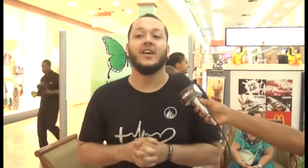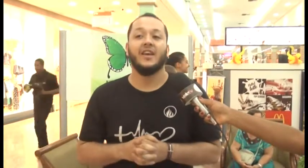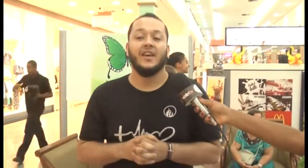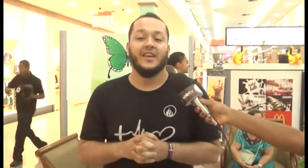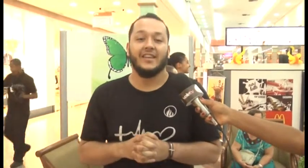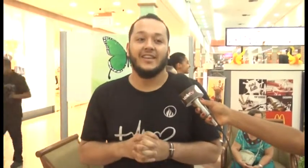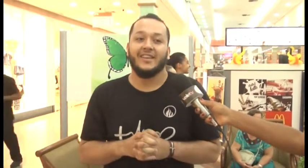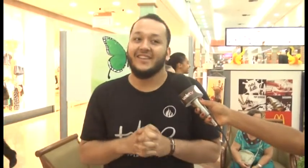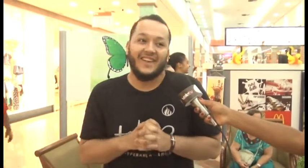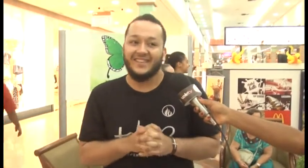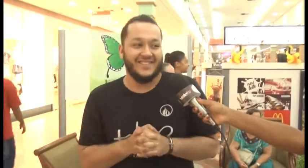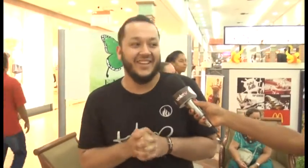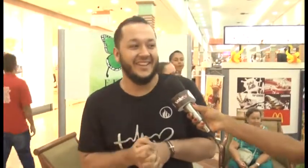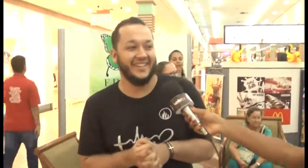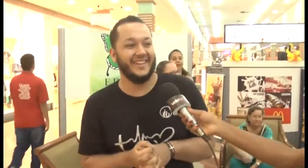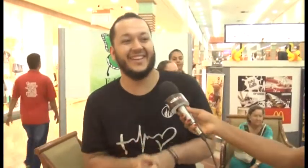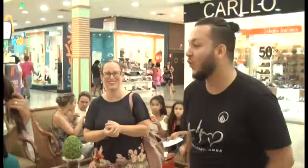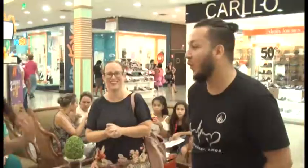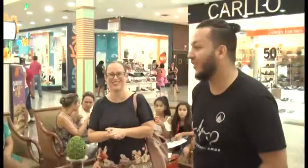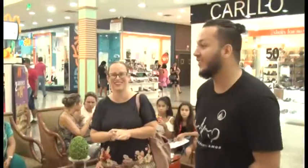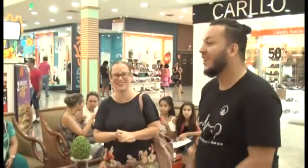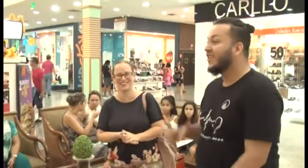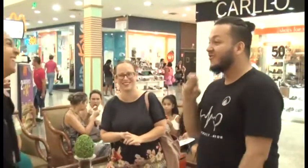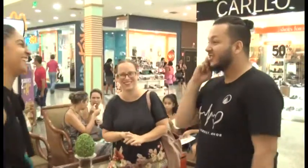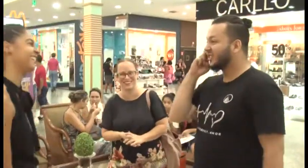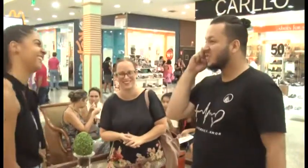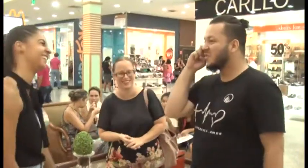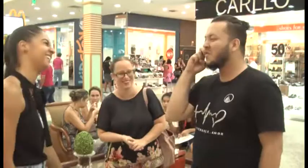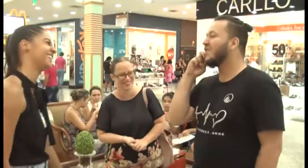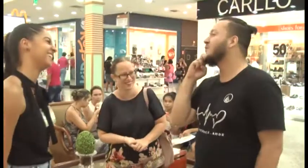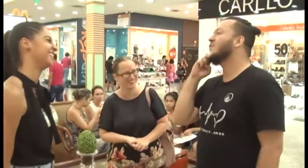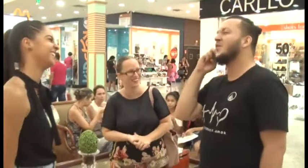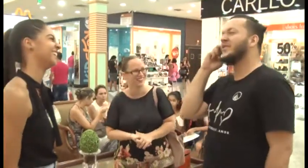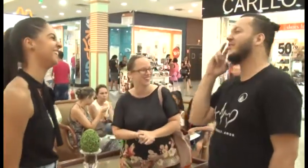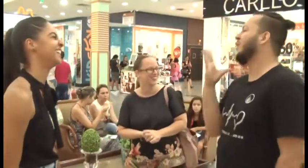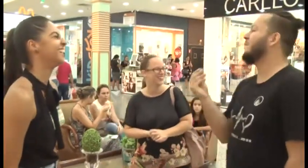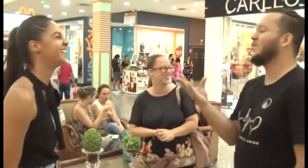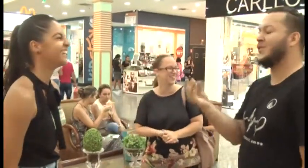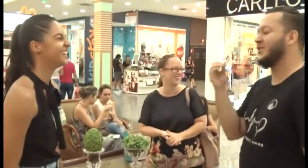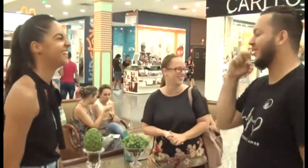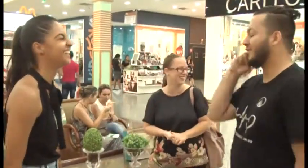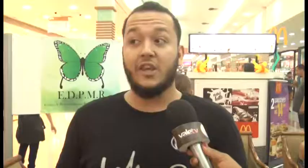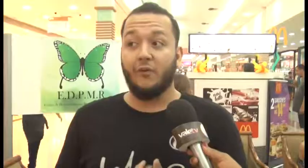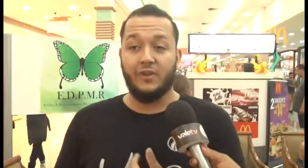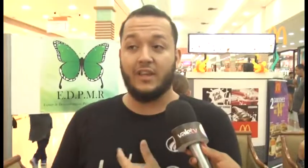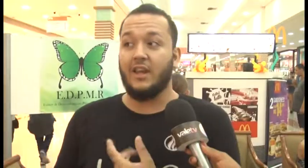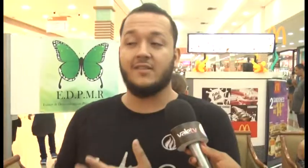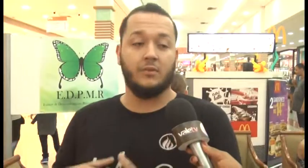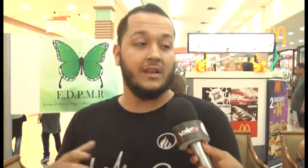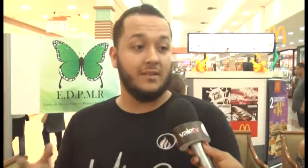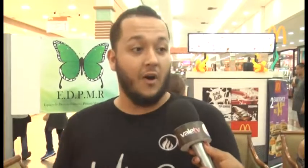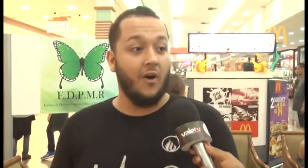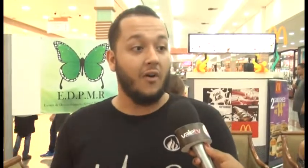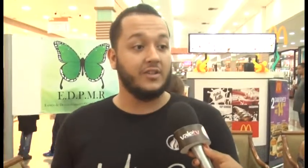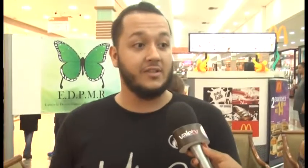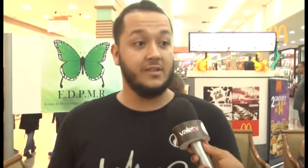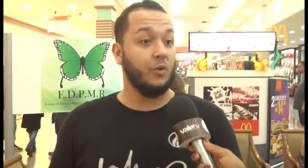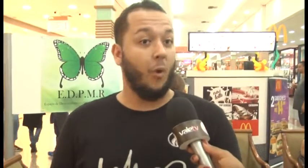e é isso. Ele diz que só queria conversar. E eu via que eles iam nas lojas, iam no